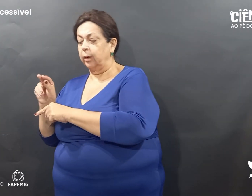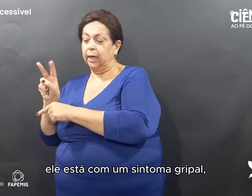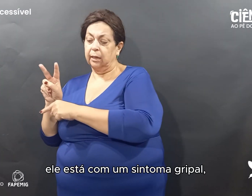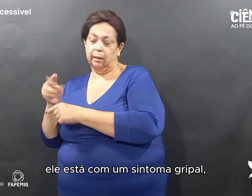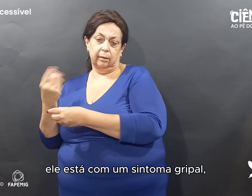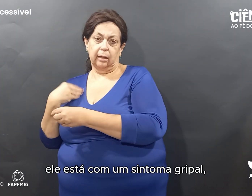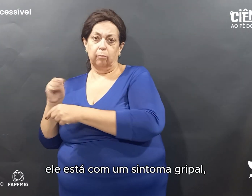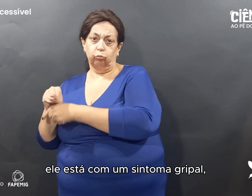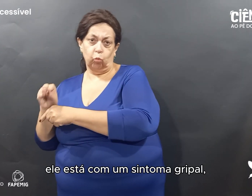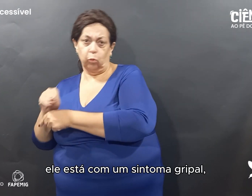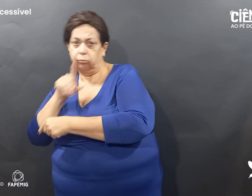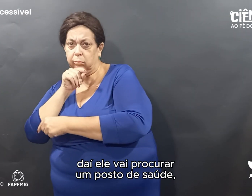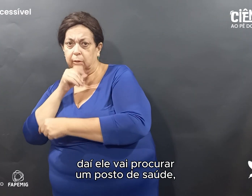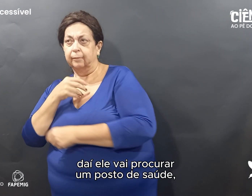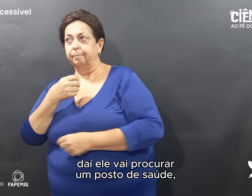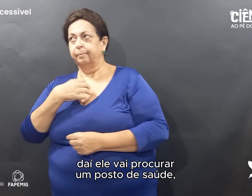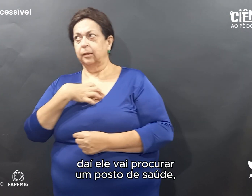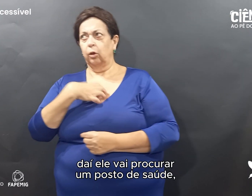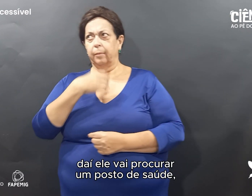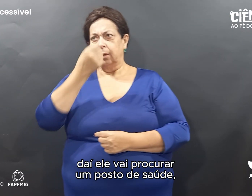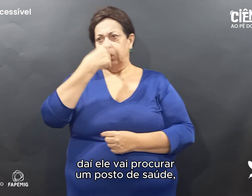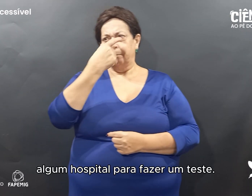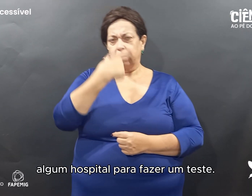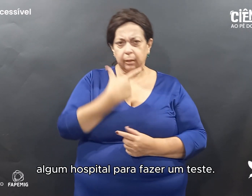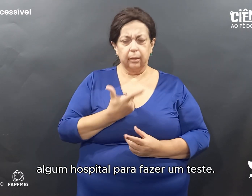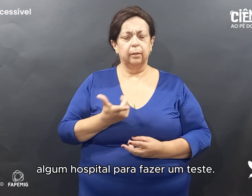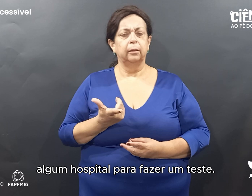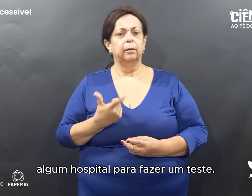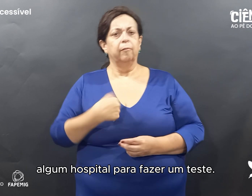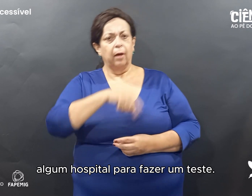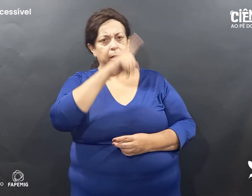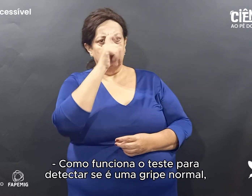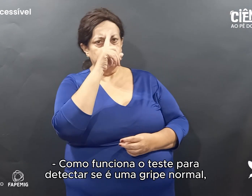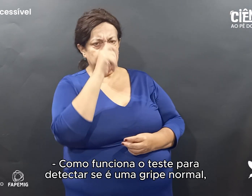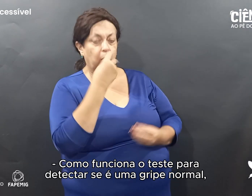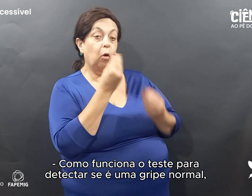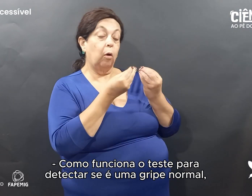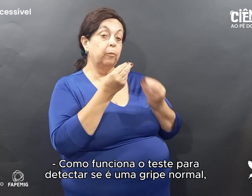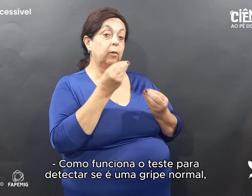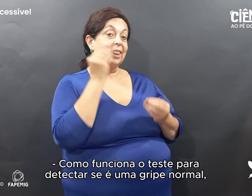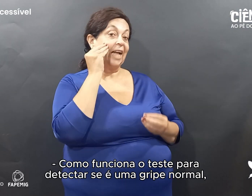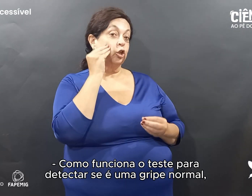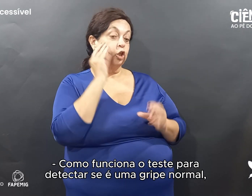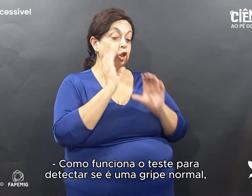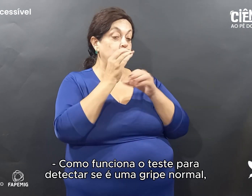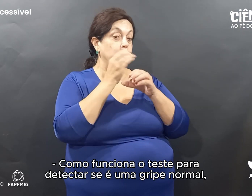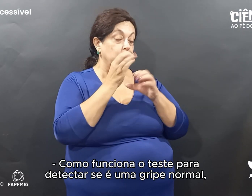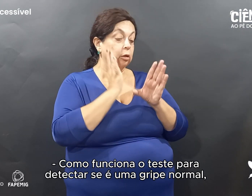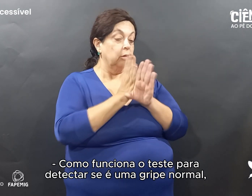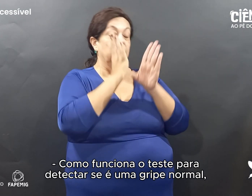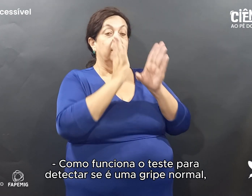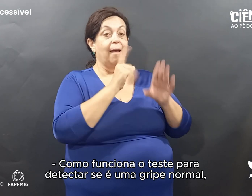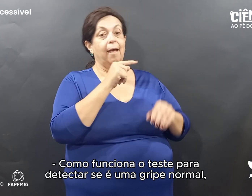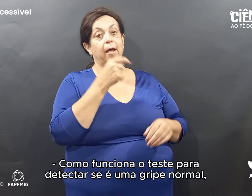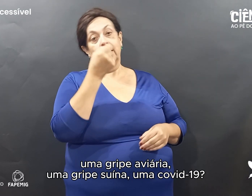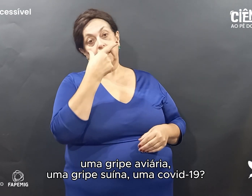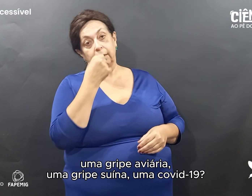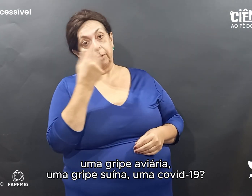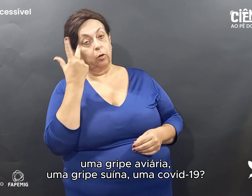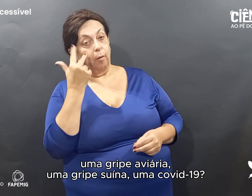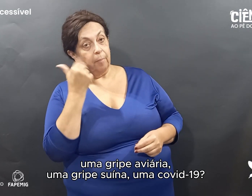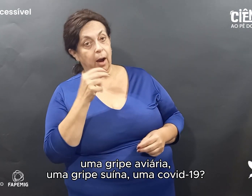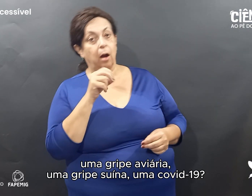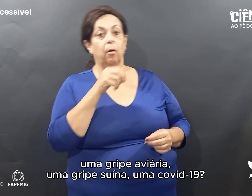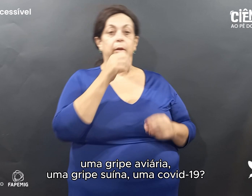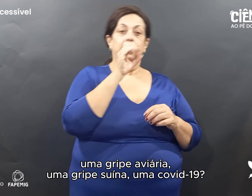aves, ele está com sintoma gripal, daí ele vai procurar um posto de saúde, algum hospital para fazer um teste. Como funciona o teste para detectar se é uma gripe normal, uma